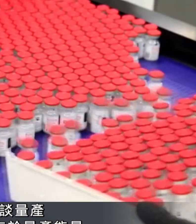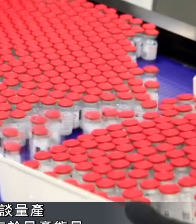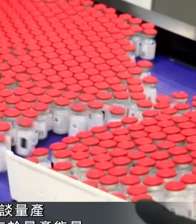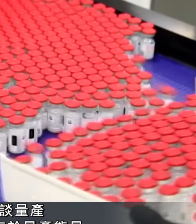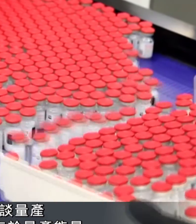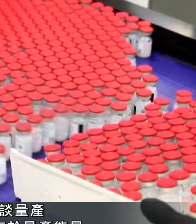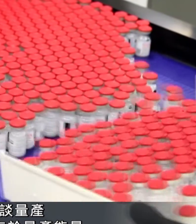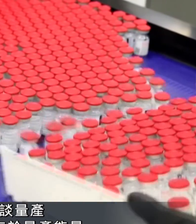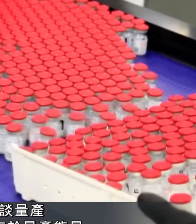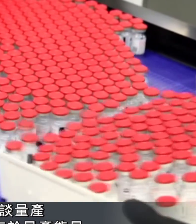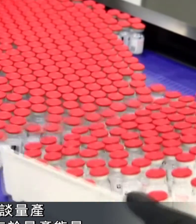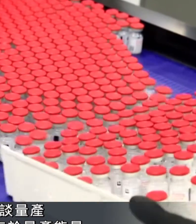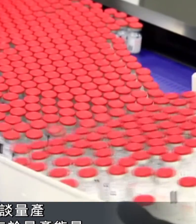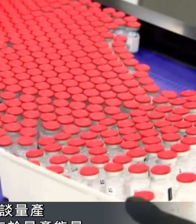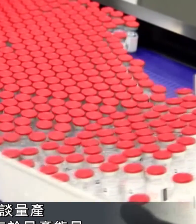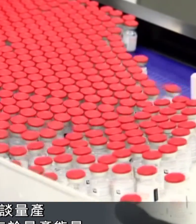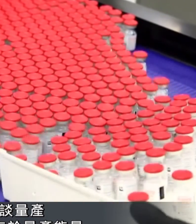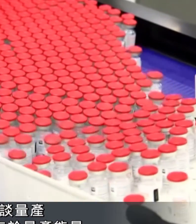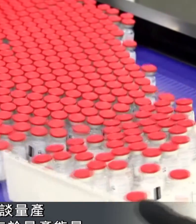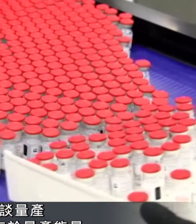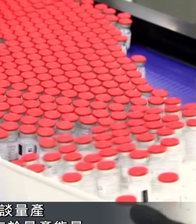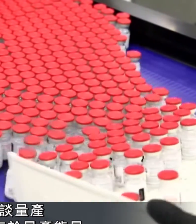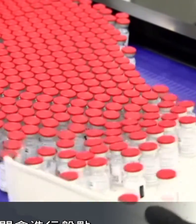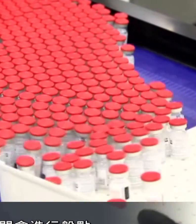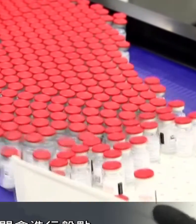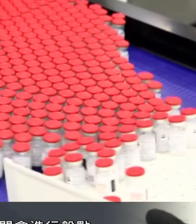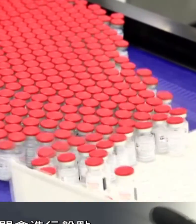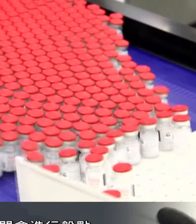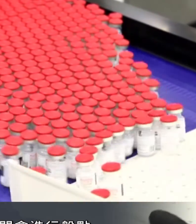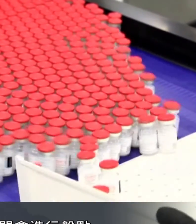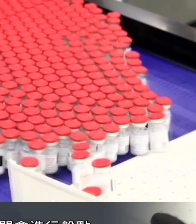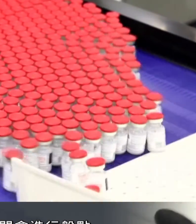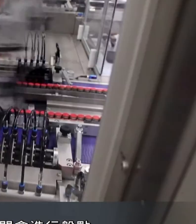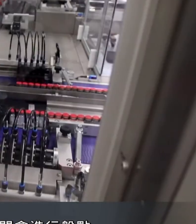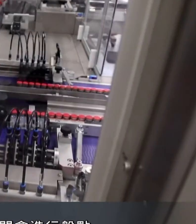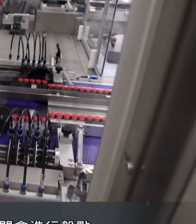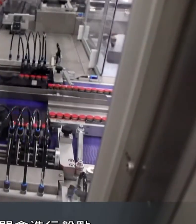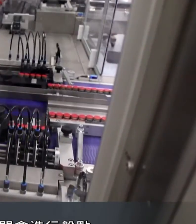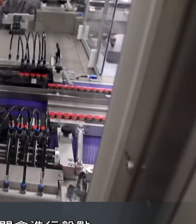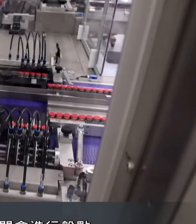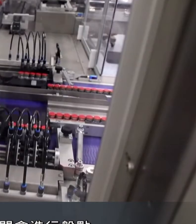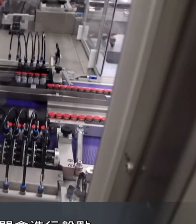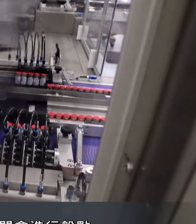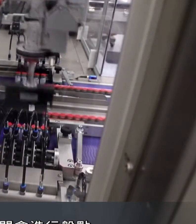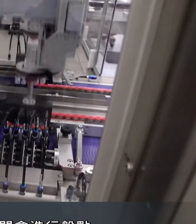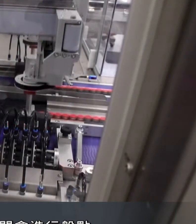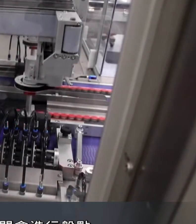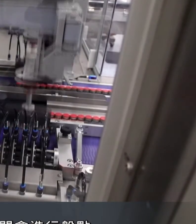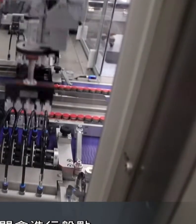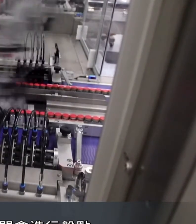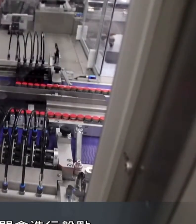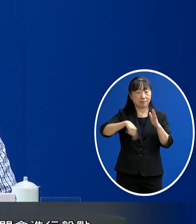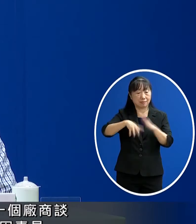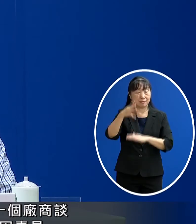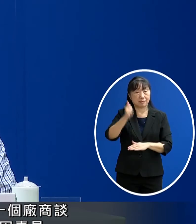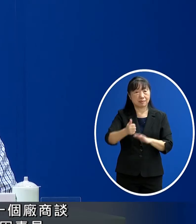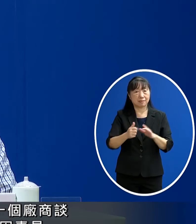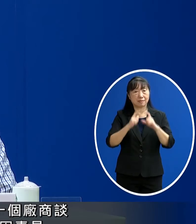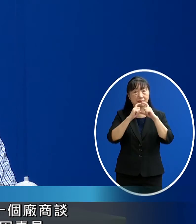有成功的症结点在于量产的能量，日前食药署已与经济部工业局开会进行盘点。 跟国外不管